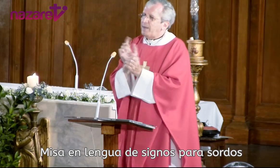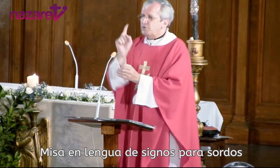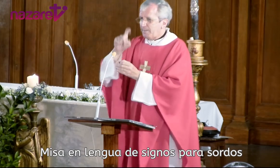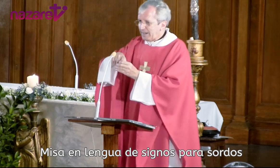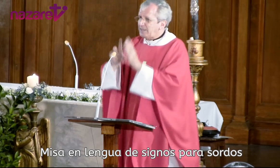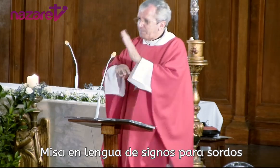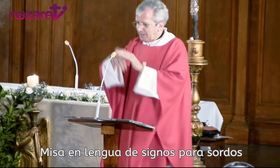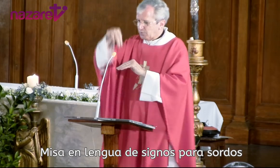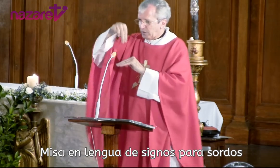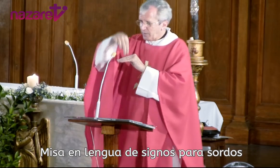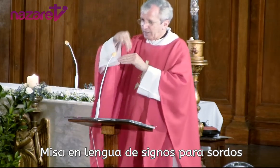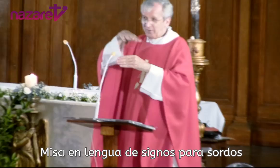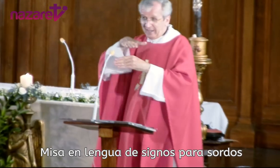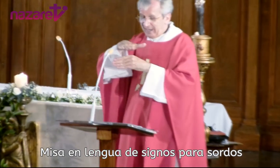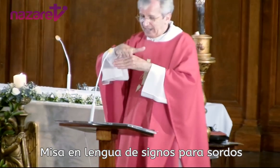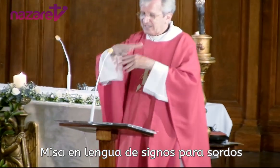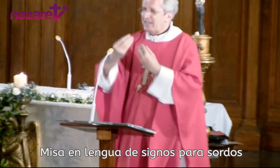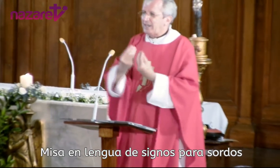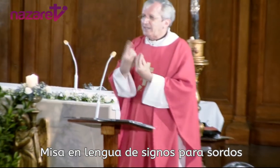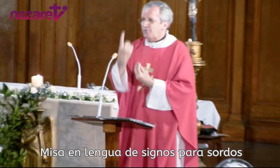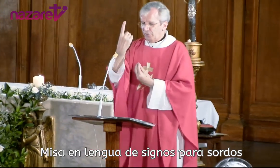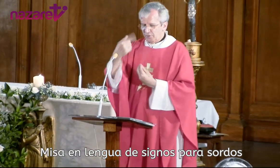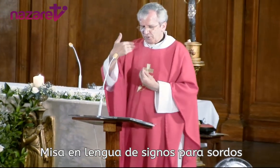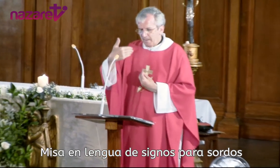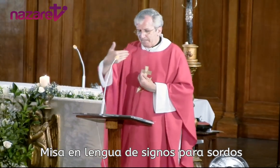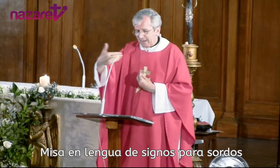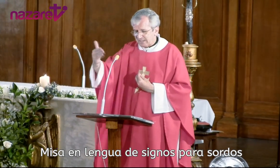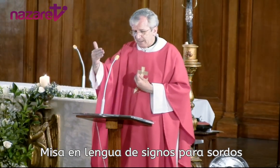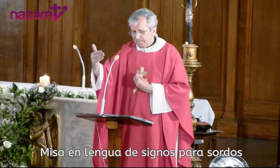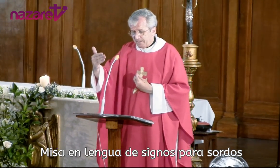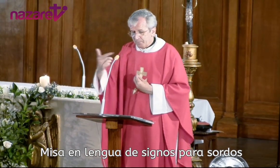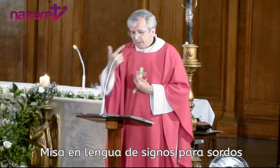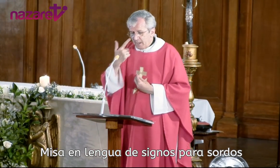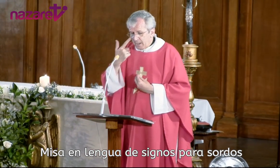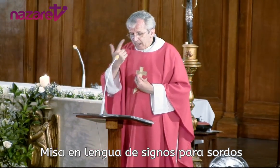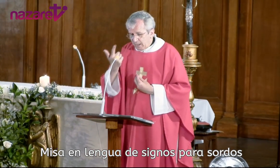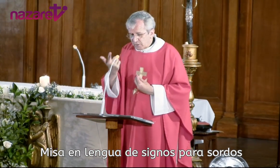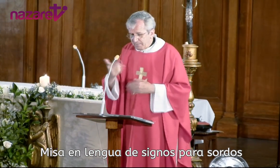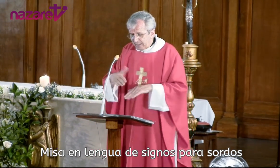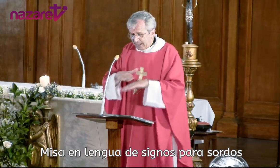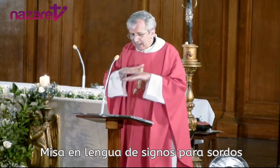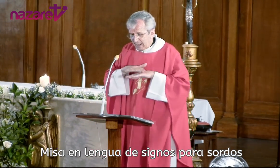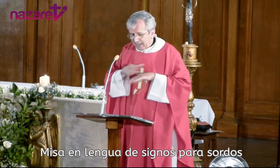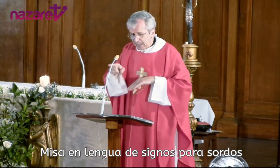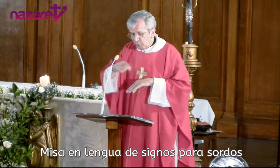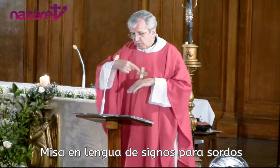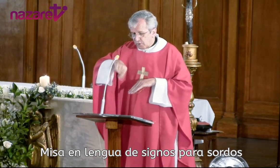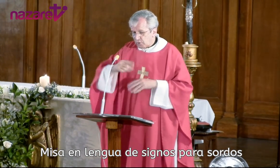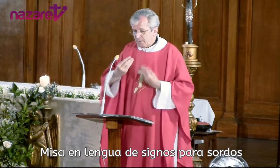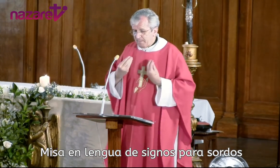que participen de su resurrección en esa eternidad con Dios para siempre. Y nos invitará a que cada uno de nosotros